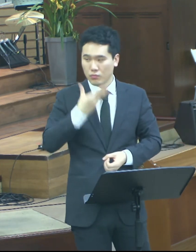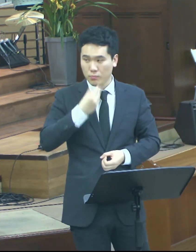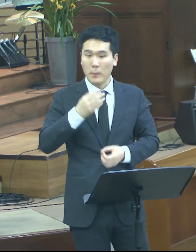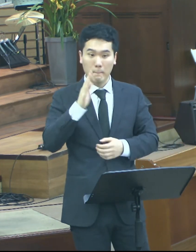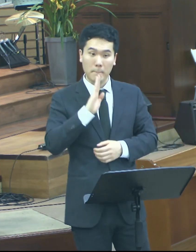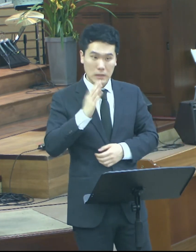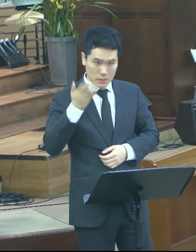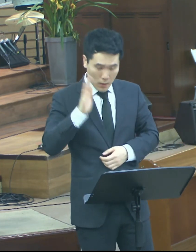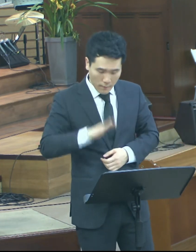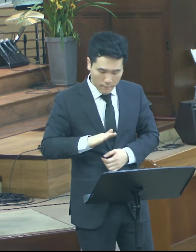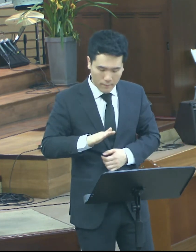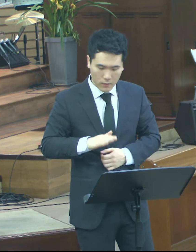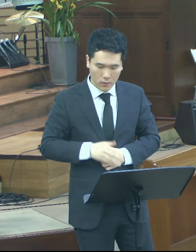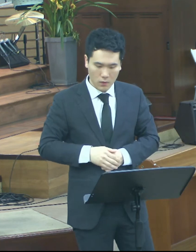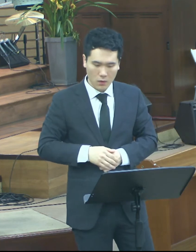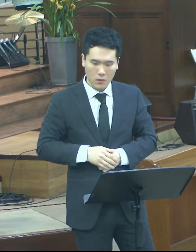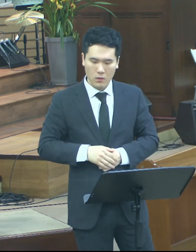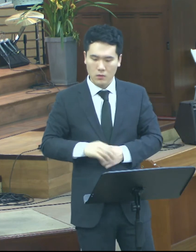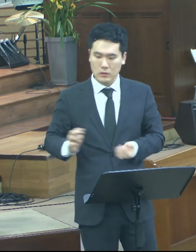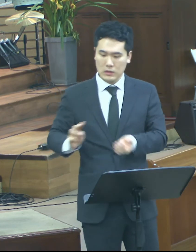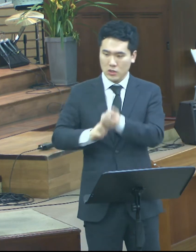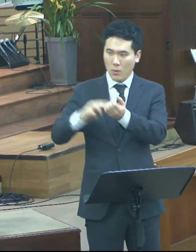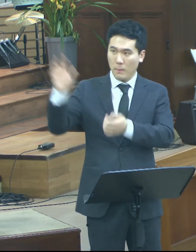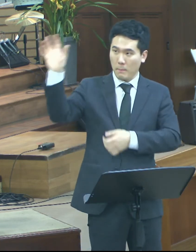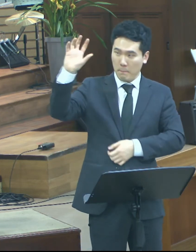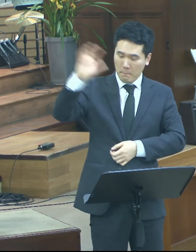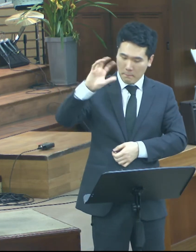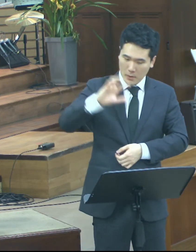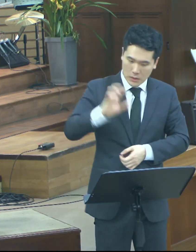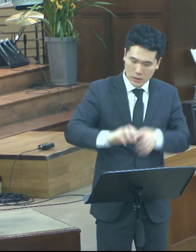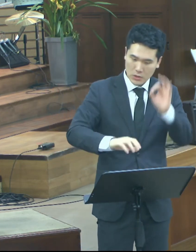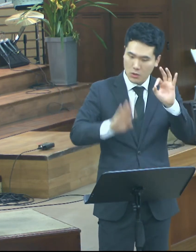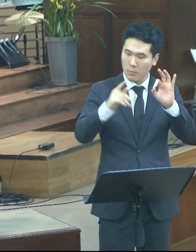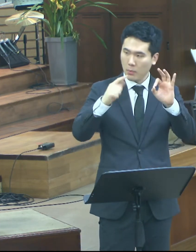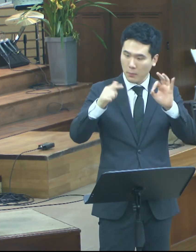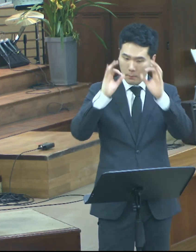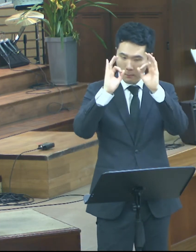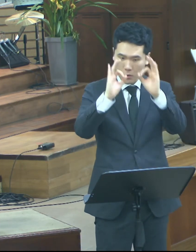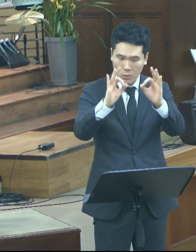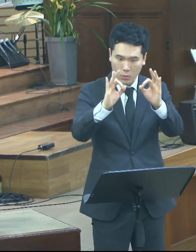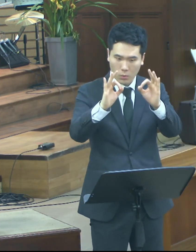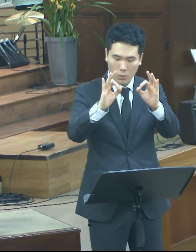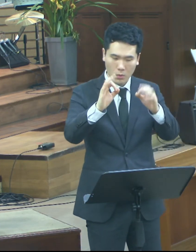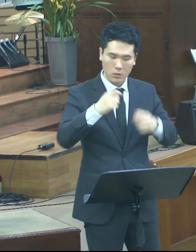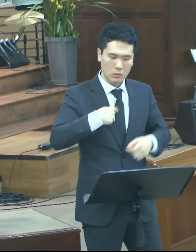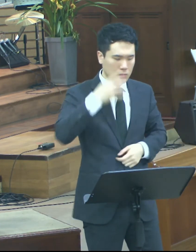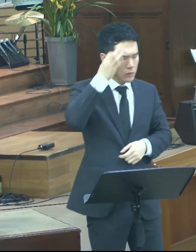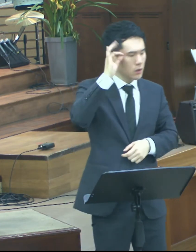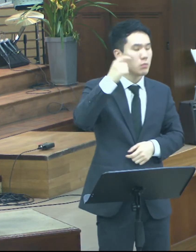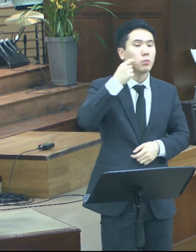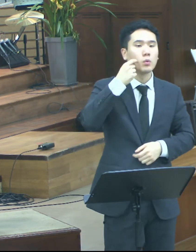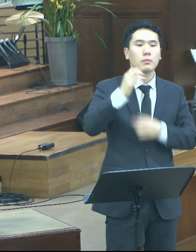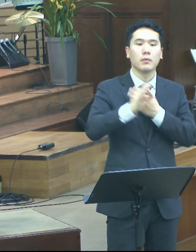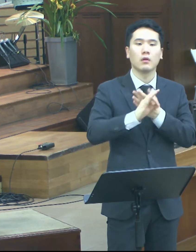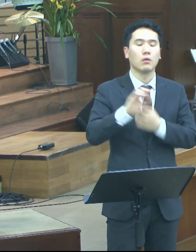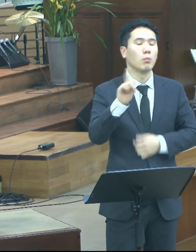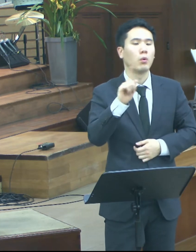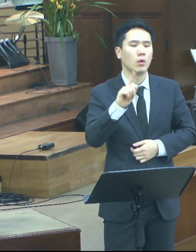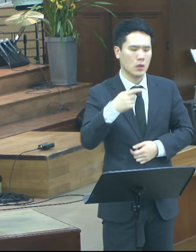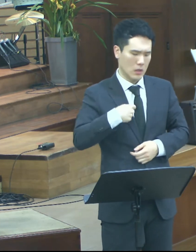10번을 기적을 봐도 계속 깨닫지 못하면 마음은 더 굳어지게 돼 있다는 거예요. 기적이 적어서 신앙이 좋지 않은